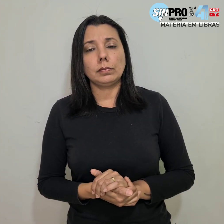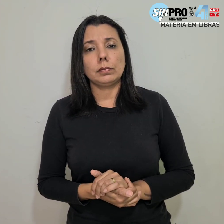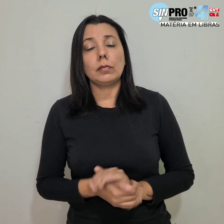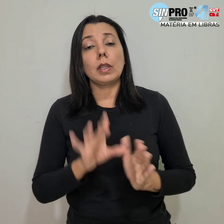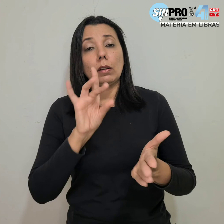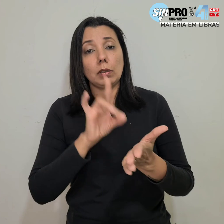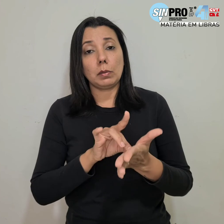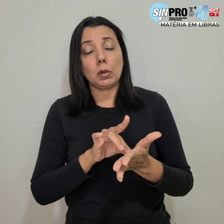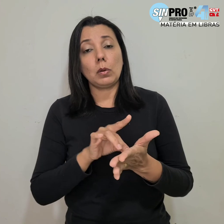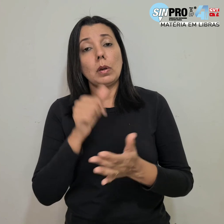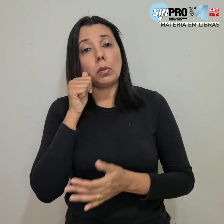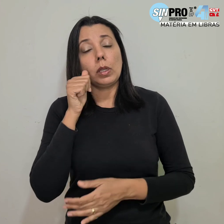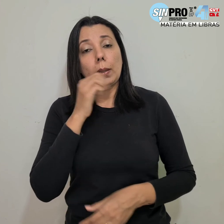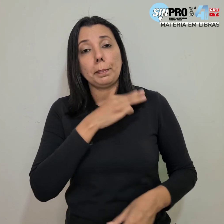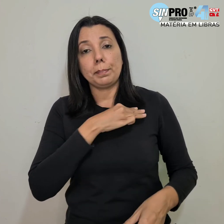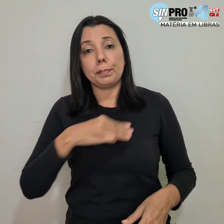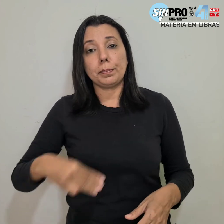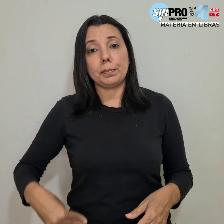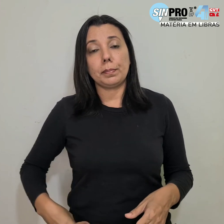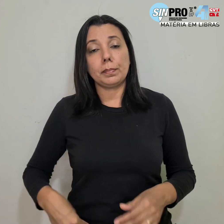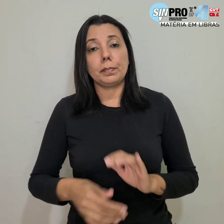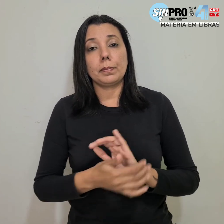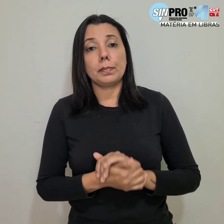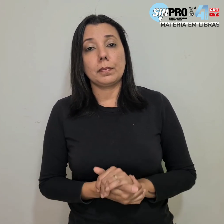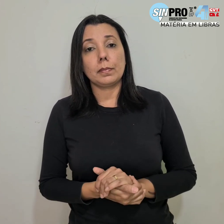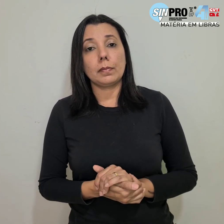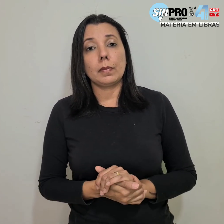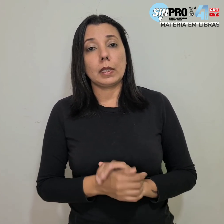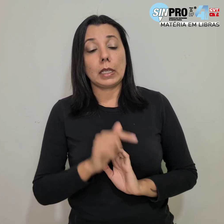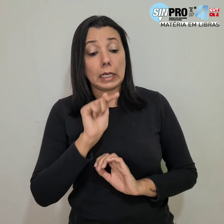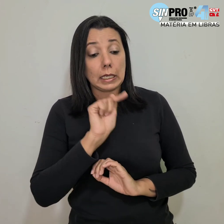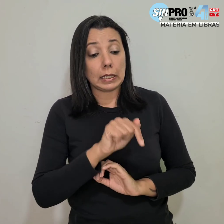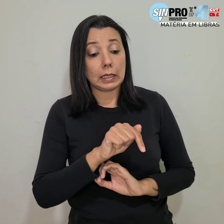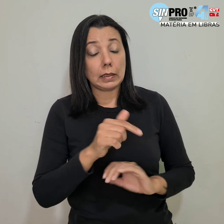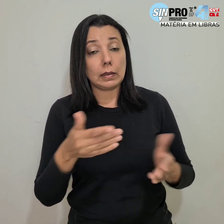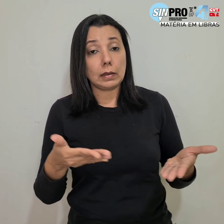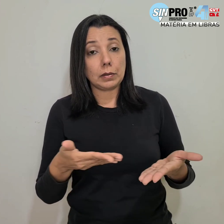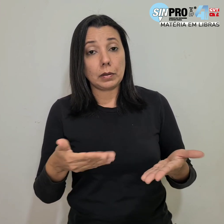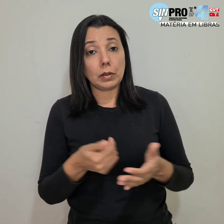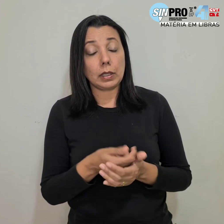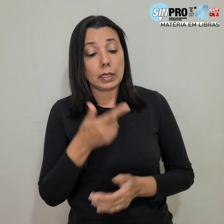afirmou a ministra. Clique no link a seguir